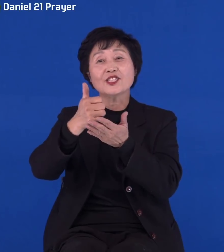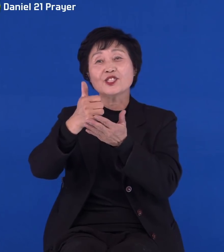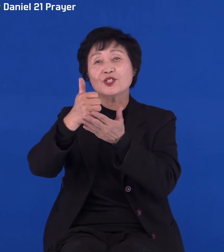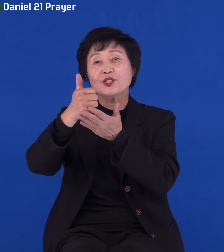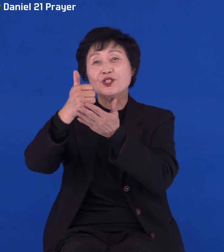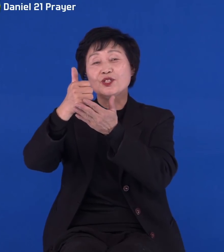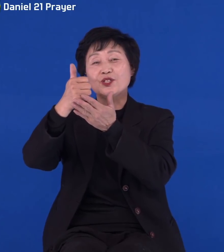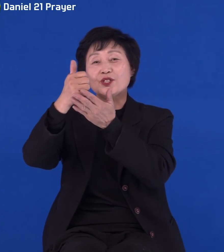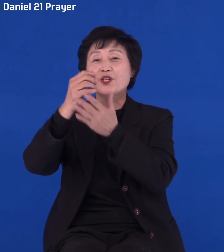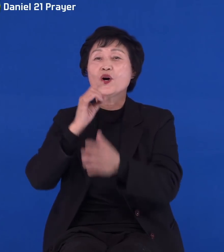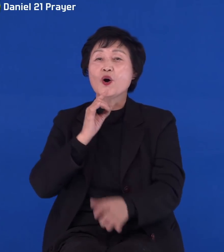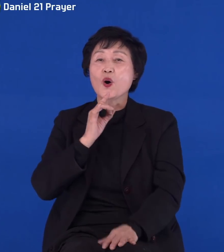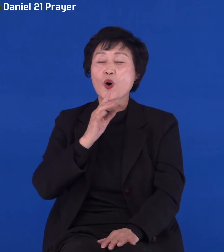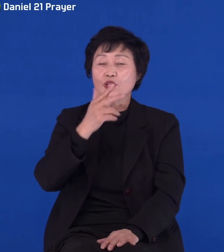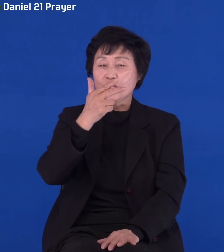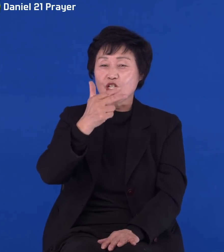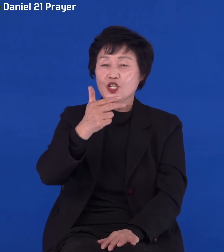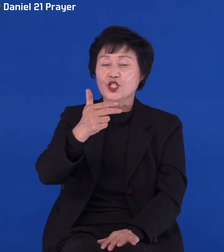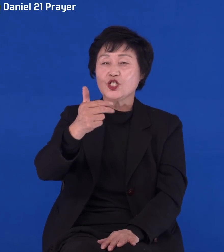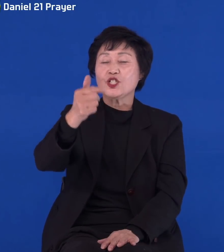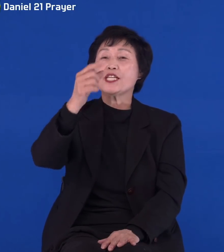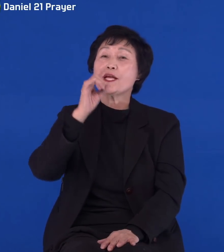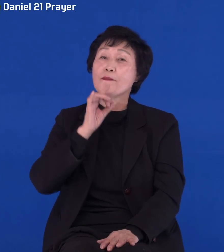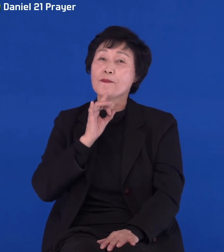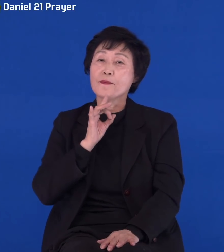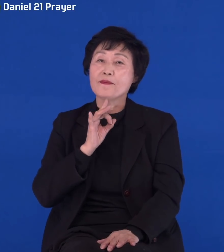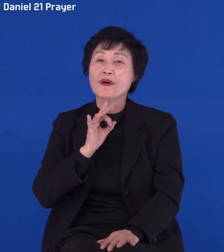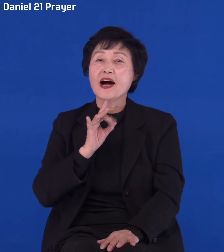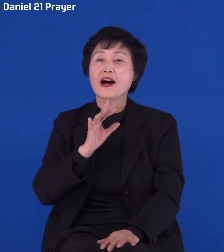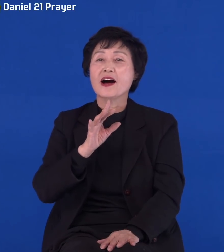예수, 오직